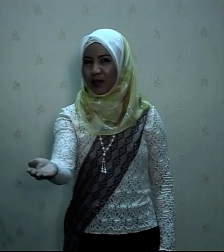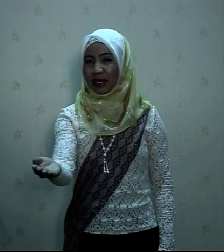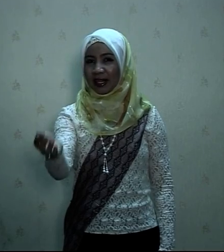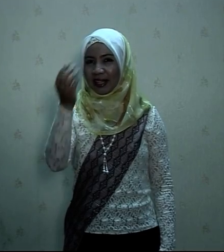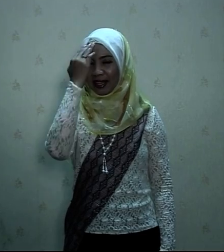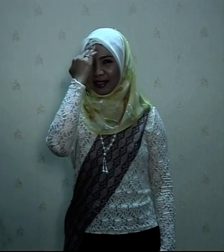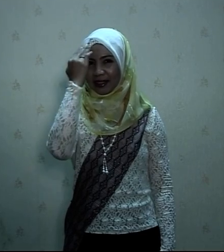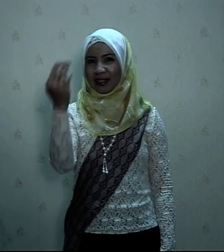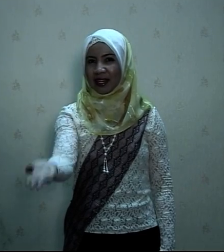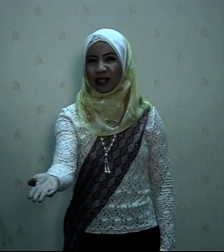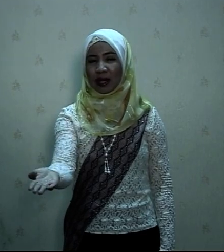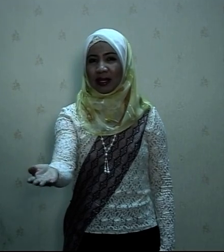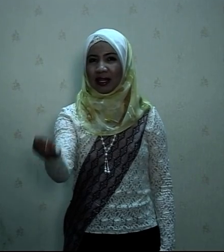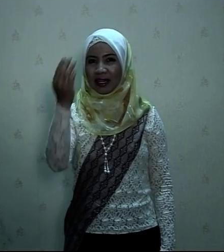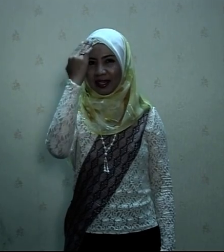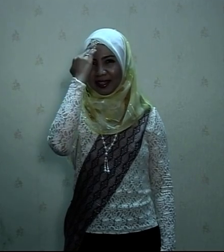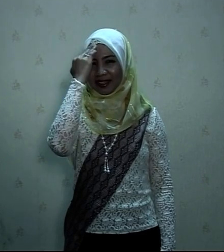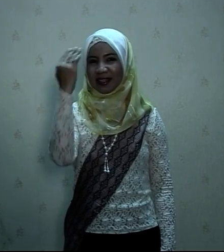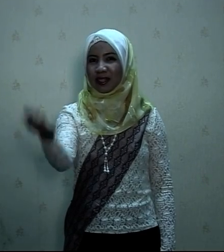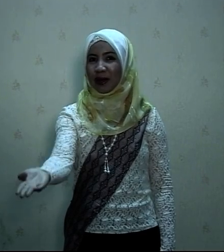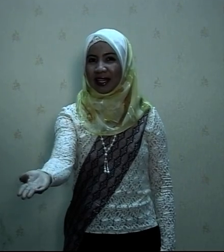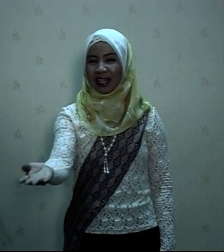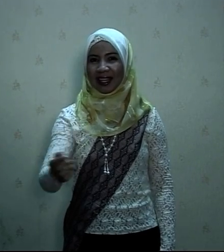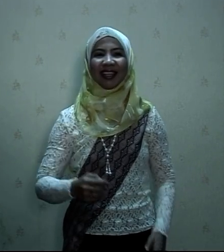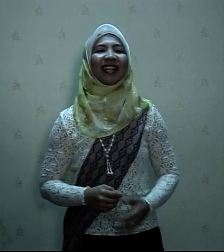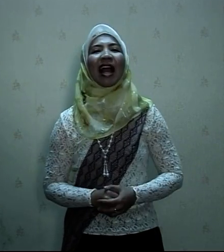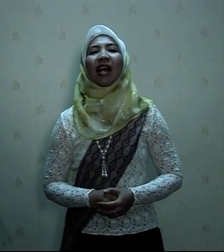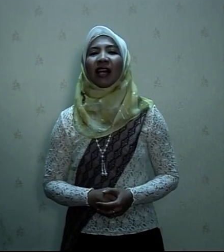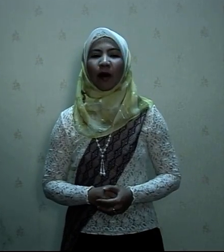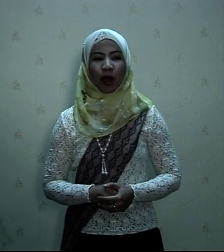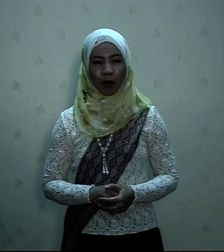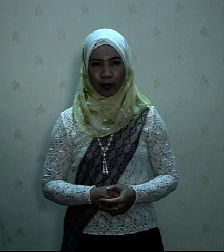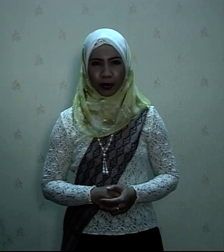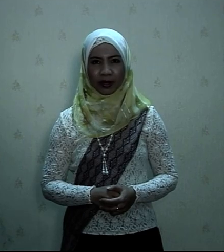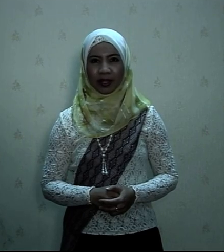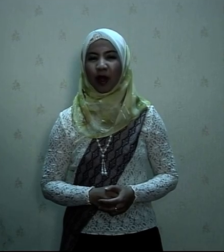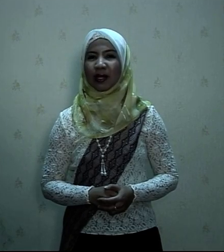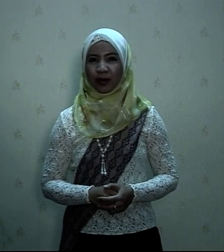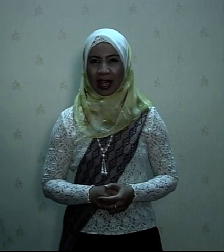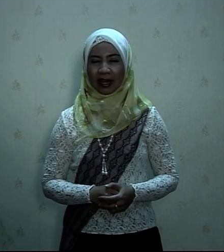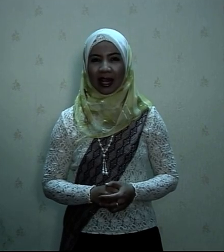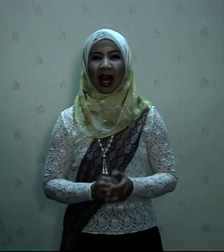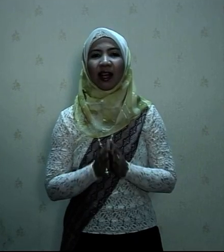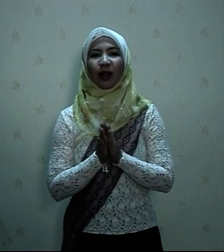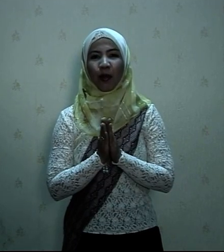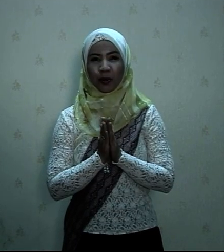ดีสวัสดีสวัสดีค่ะคำว่าขอบคุณก็มี2 อย่างนะคะขอบคุ